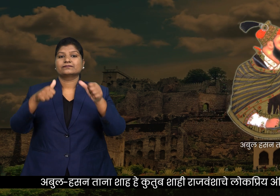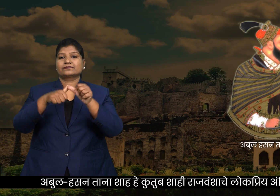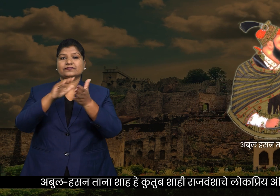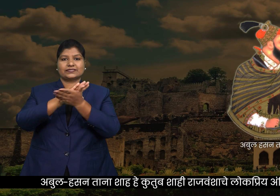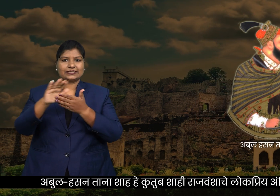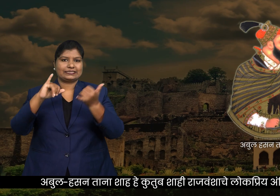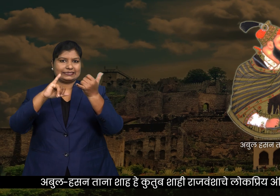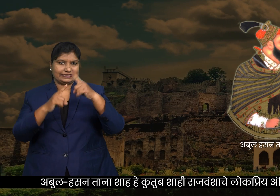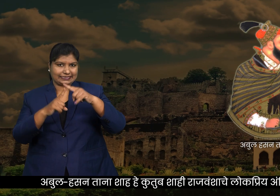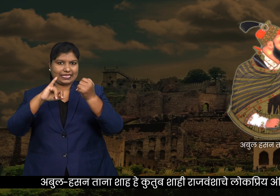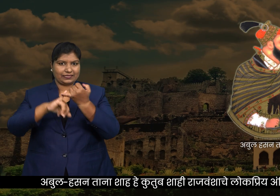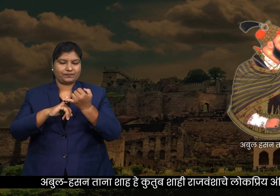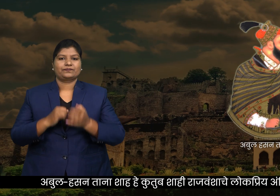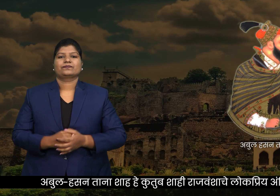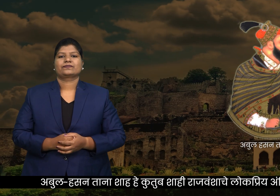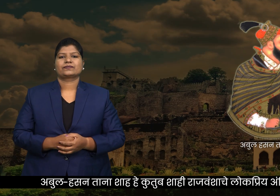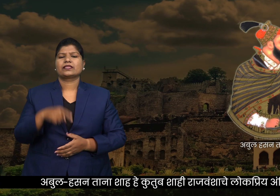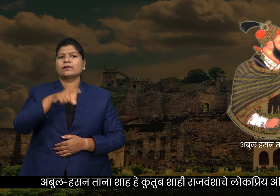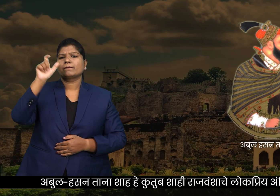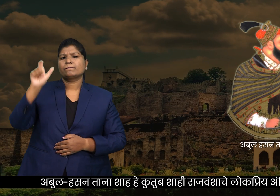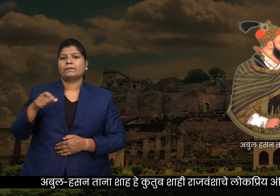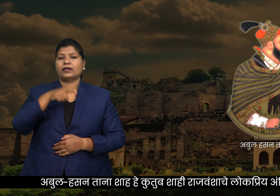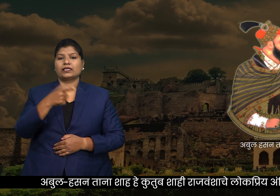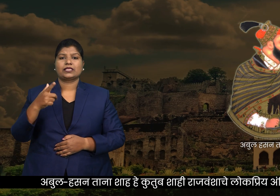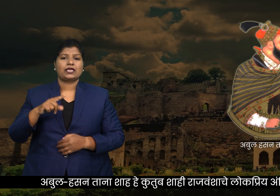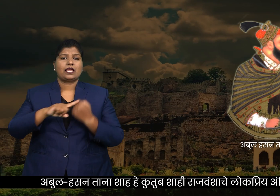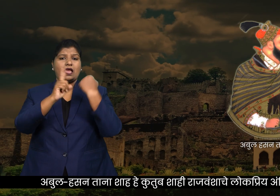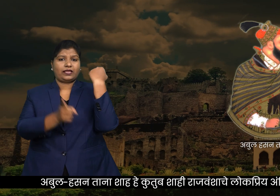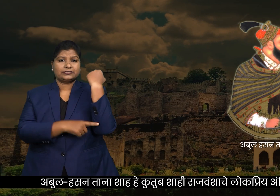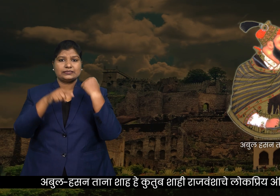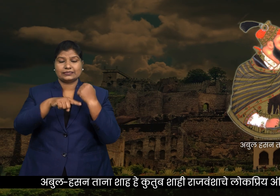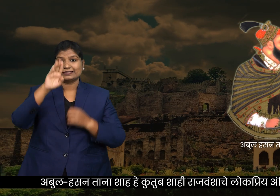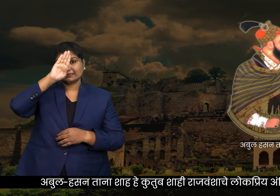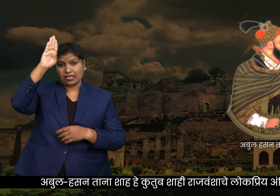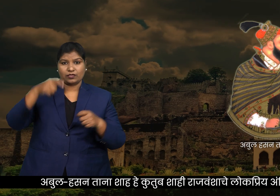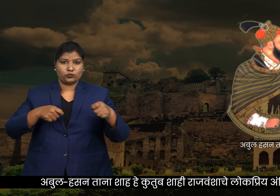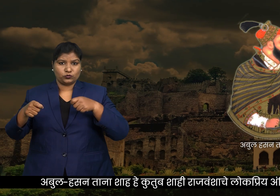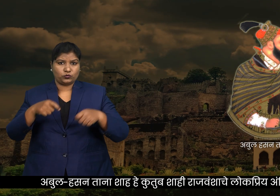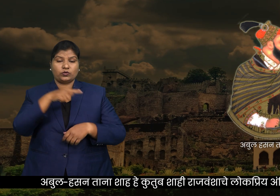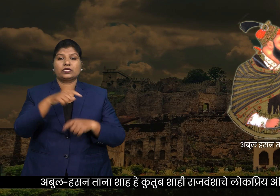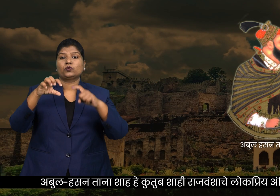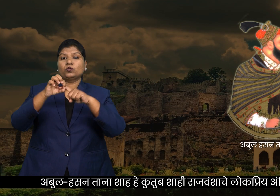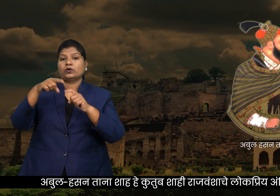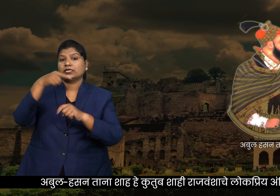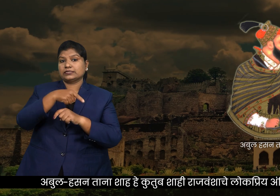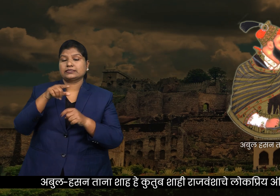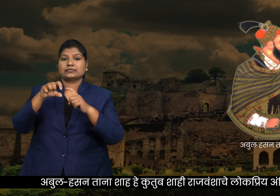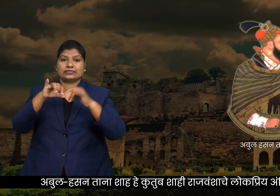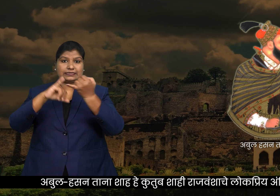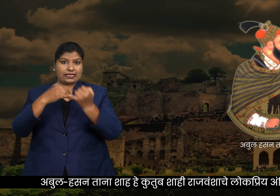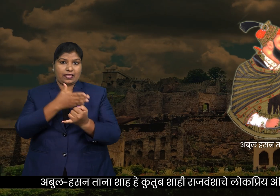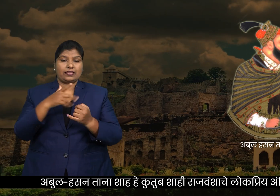अबुल हसना ताना शाह हे कुतुबशाही राजवंशाचे लोकप्रिय अंतिम शासक होता.